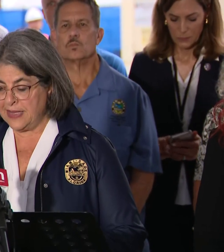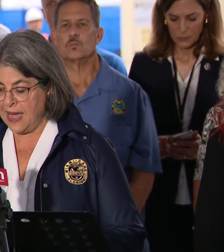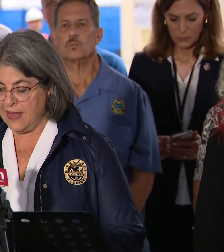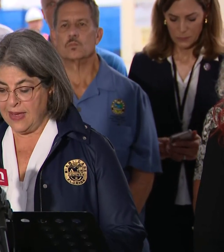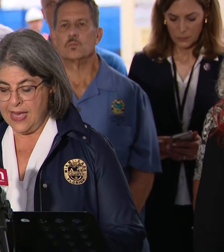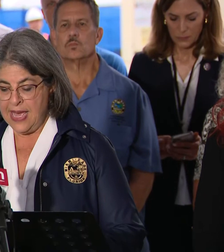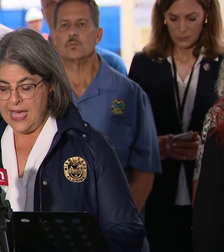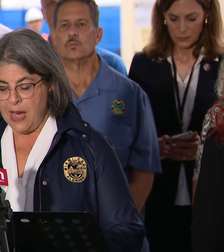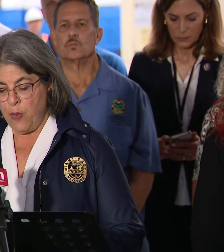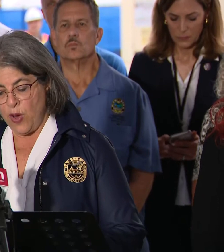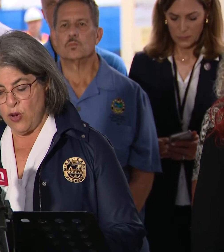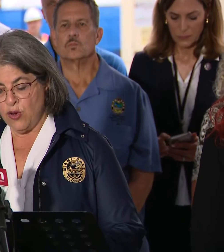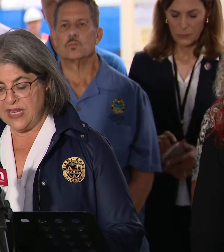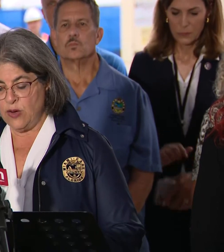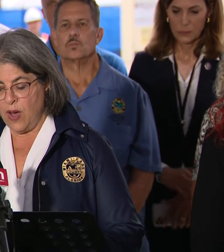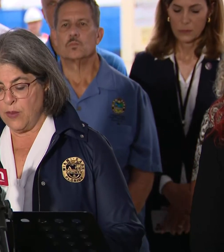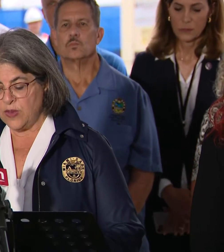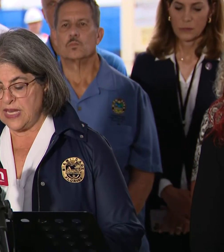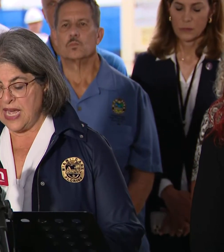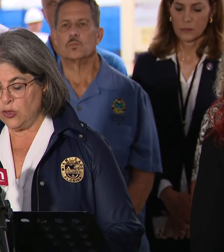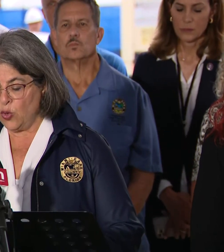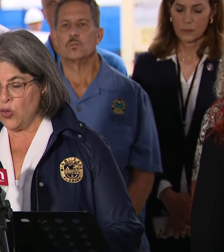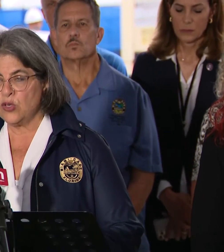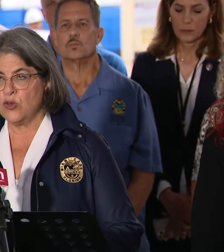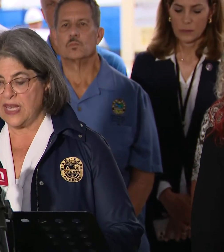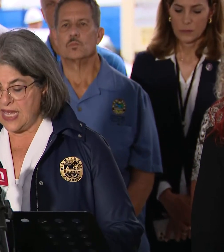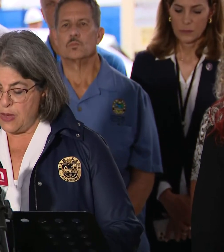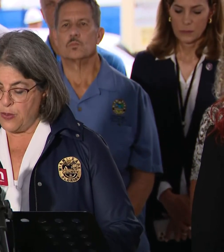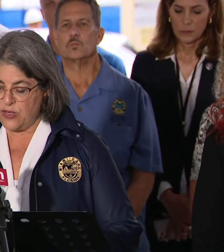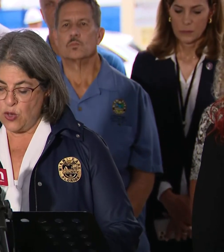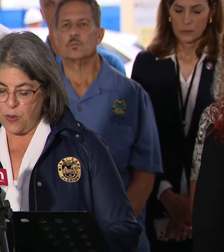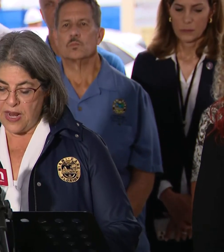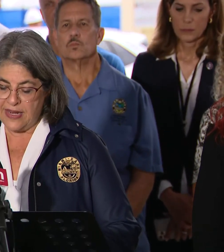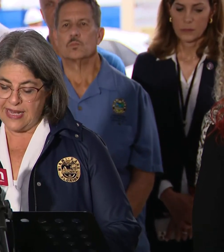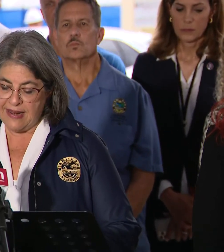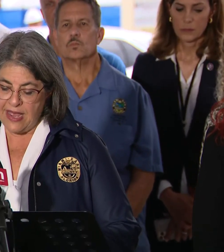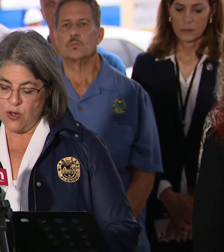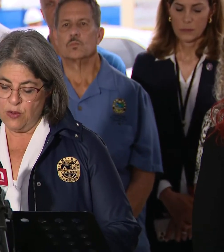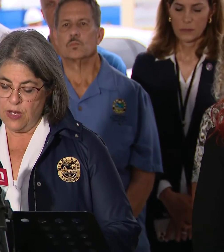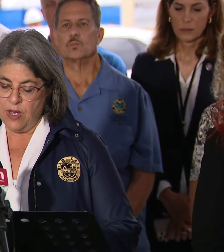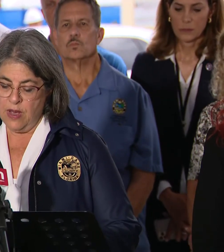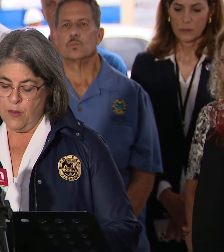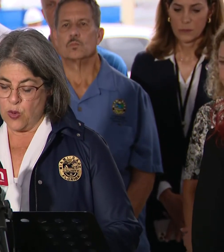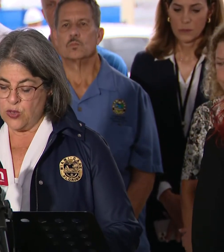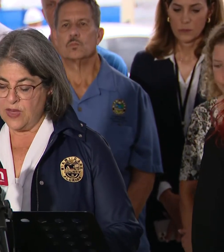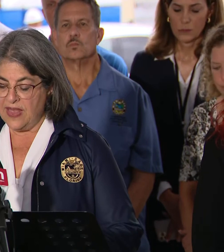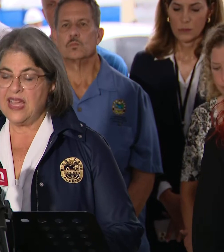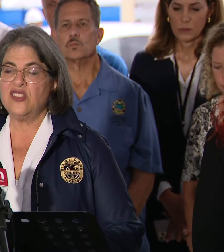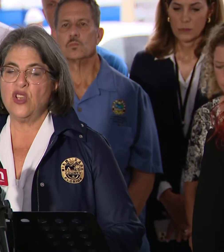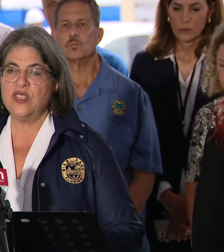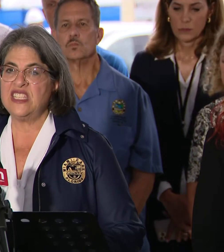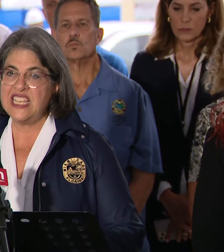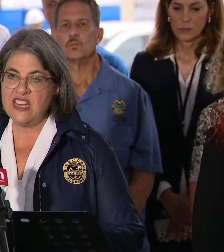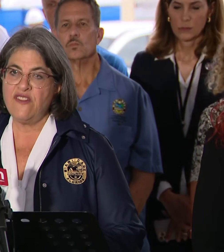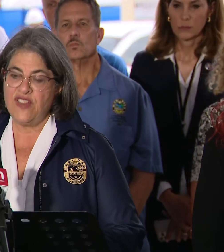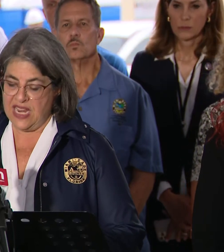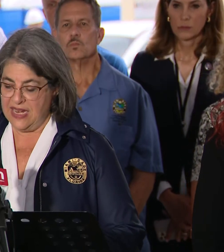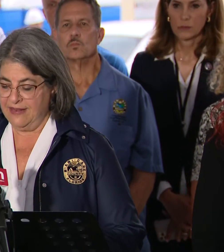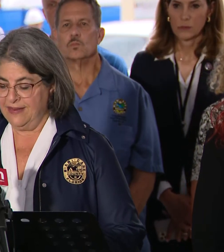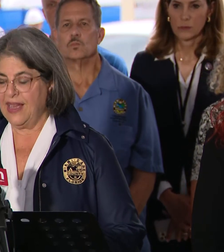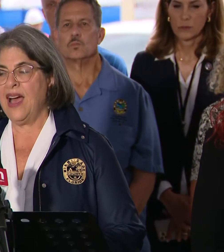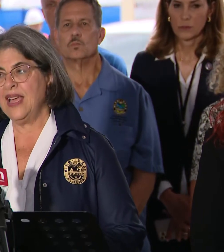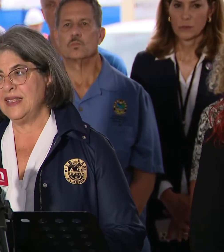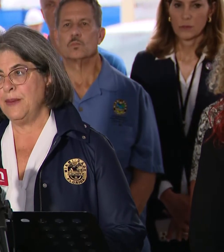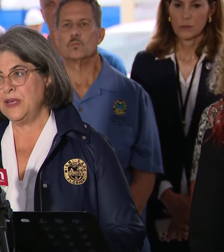semana pasada y apoyo continuamos, y a todos los equipos sobre el terreno por su dedicación sin